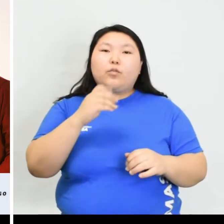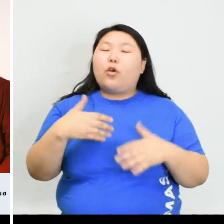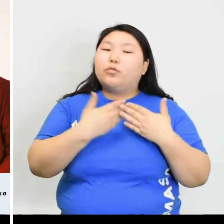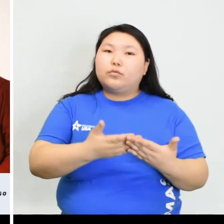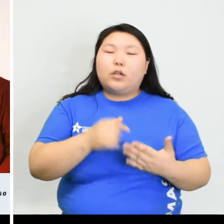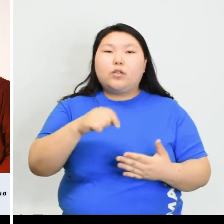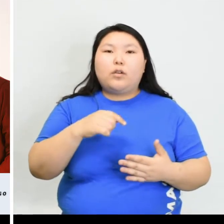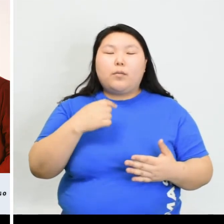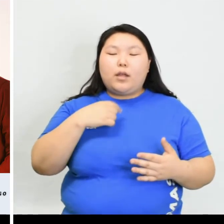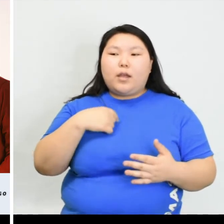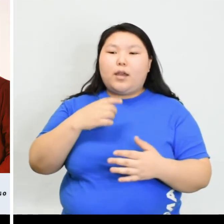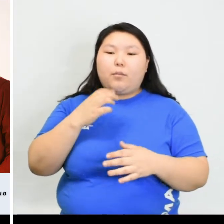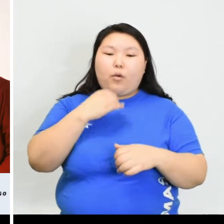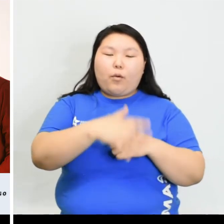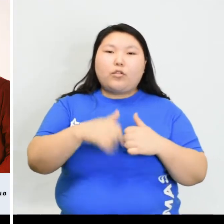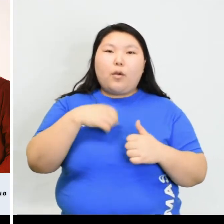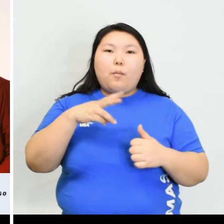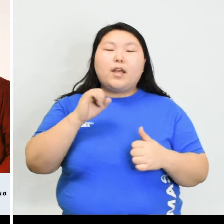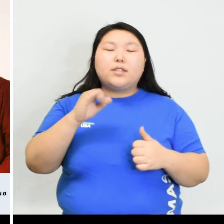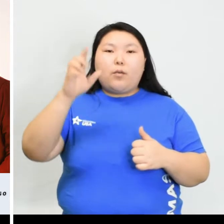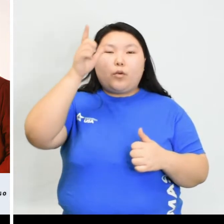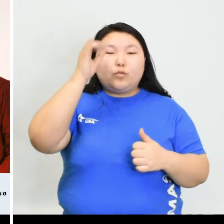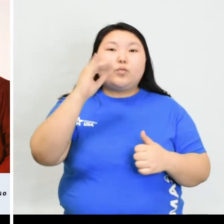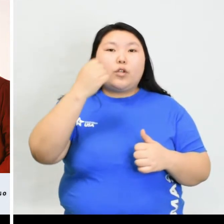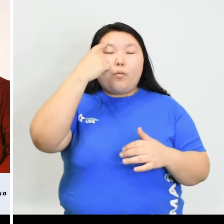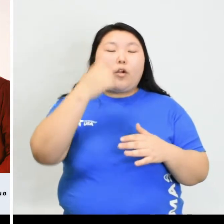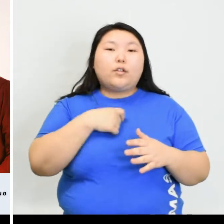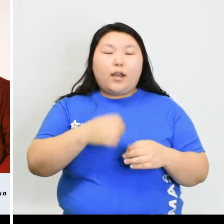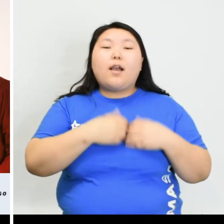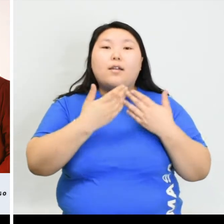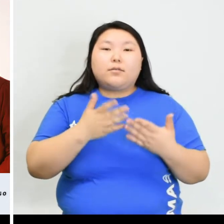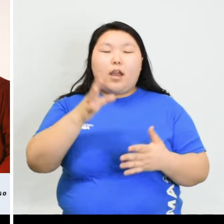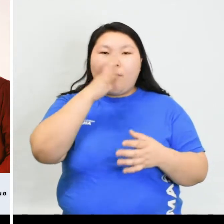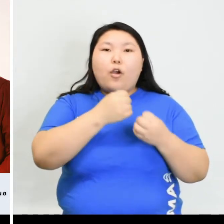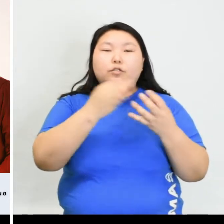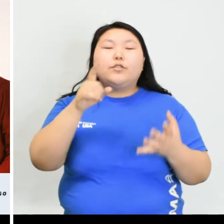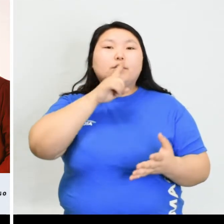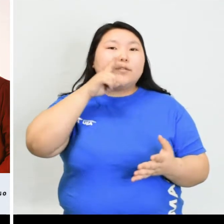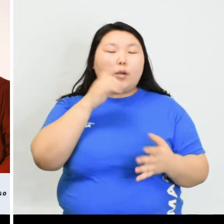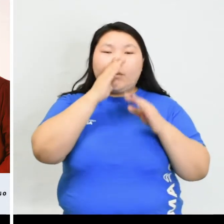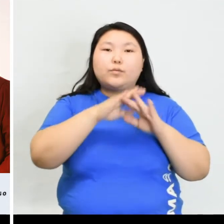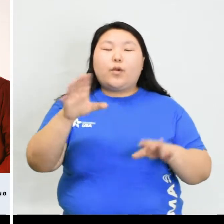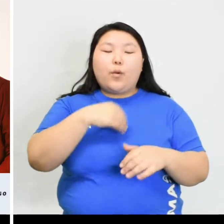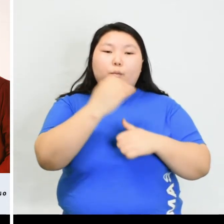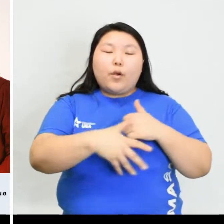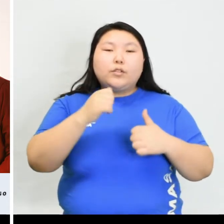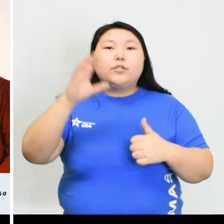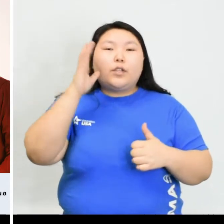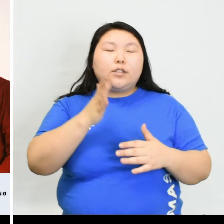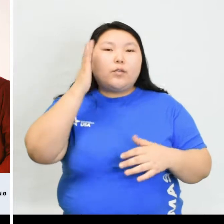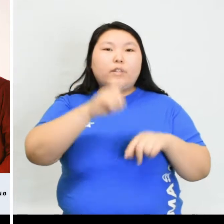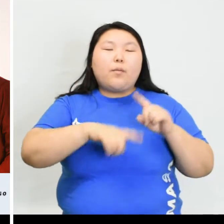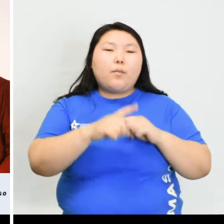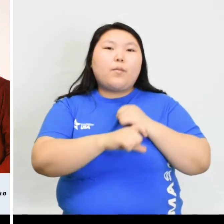Яа тэгэхээр одоо манай подкастыг Massa Education USA Mongolia-с гаргадаг. Тэгэхээр маш олон залуучууд хүүхдүүд подкаст сонсоод ирээдүйд